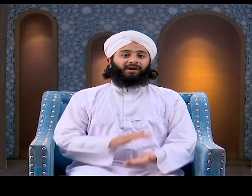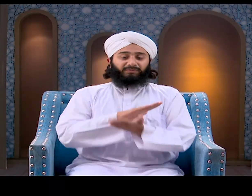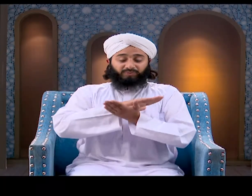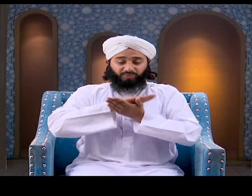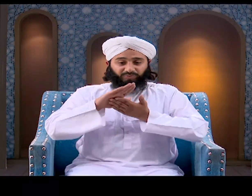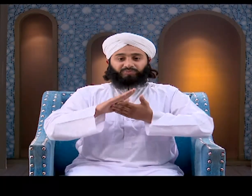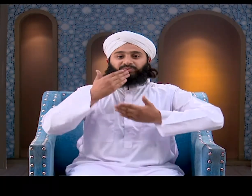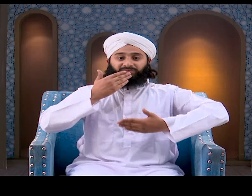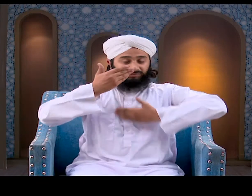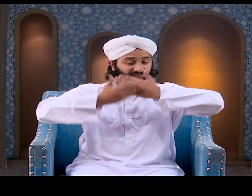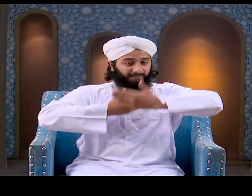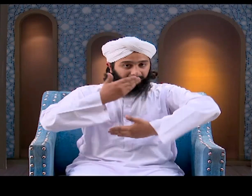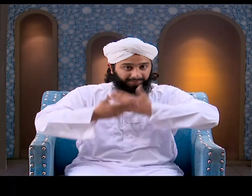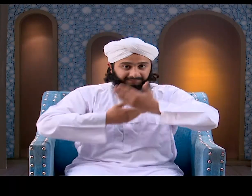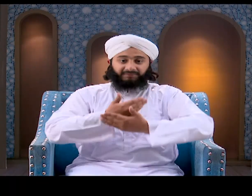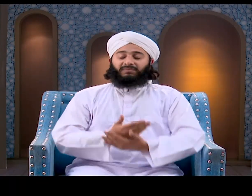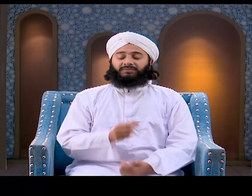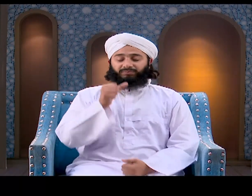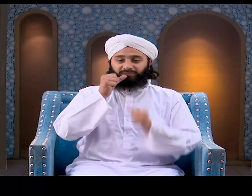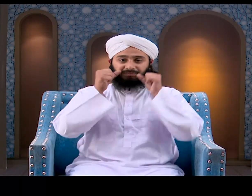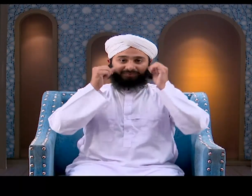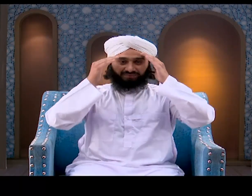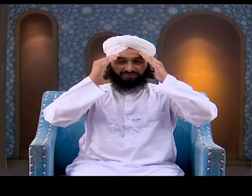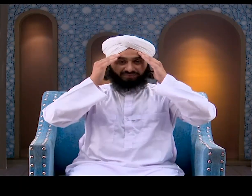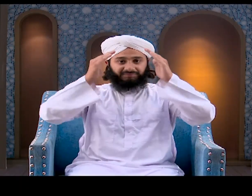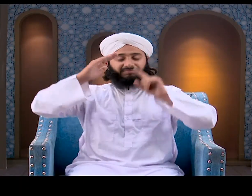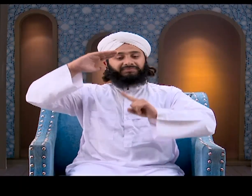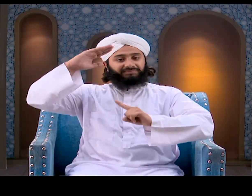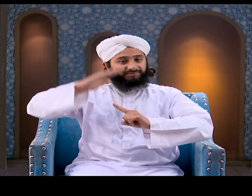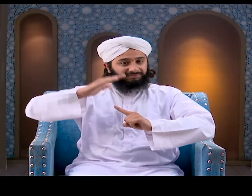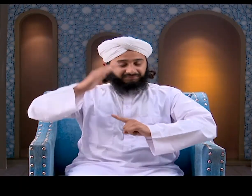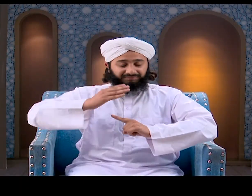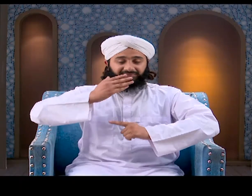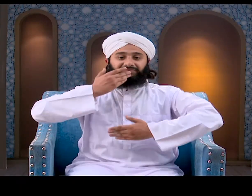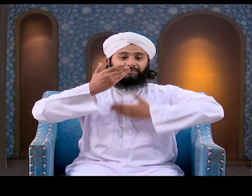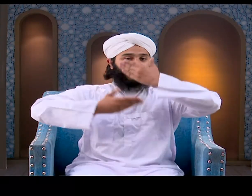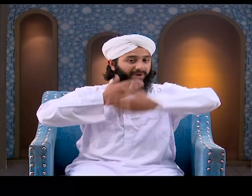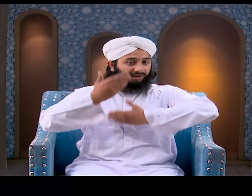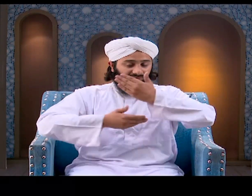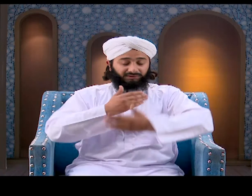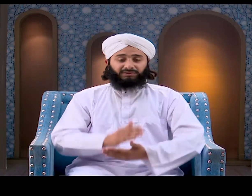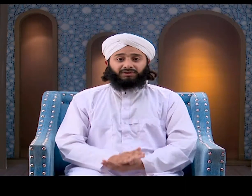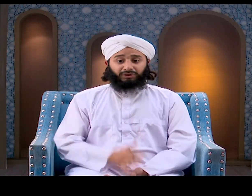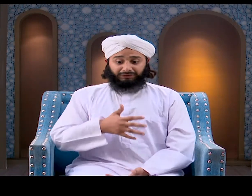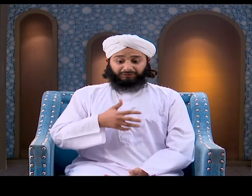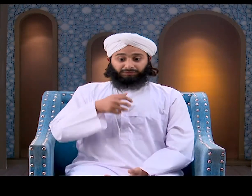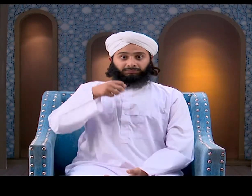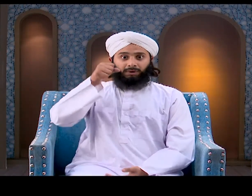ہے، سرکار عالی وقار مکے مدینے کے تاجدار صلی اللہ علیہ وآلہ وسلم نے